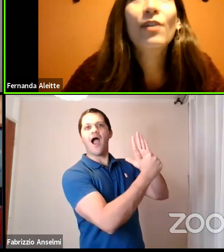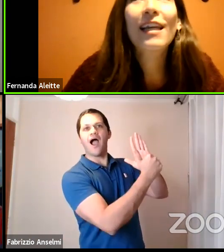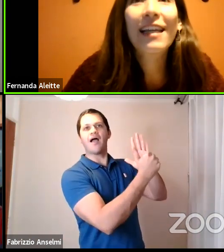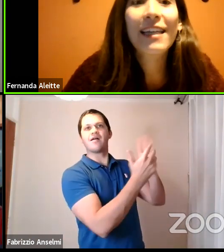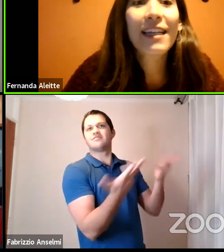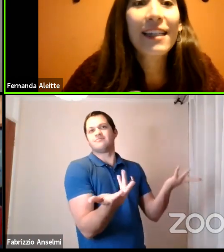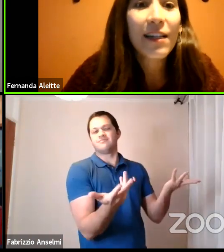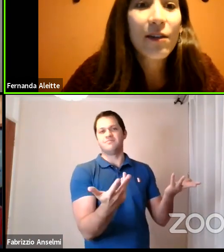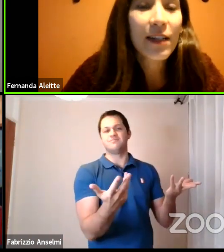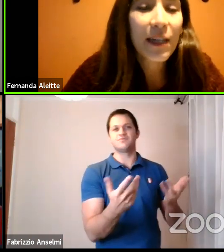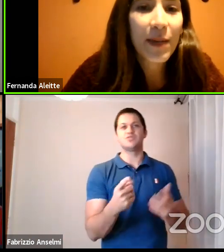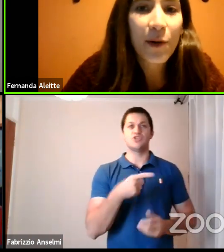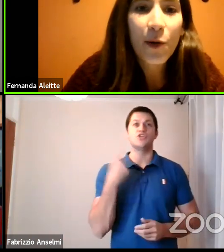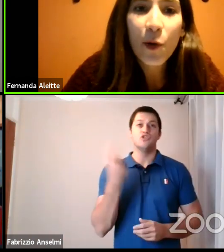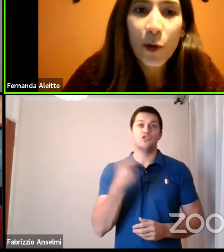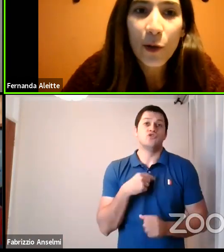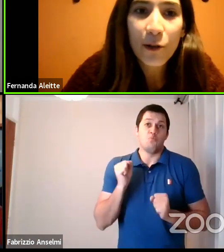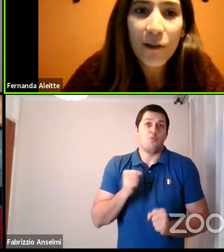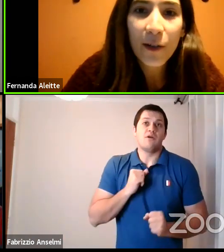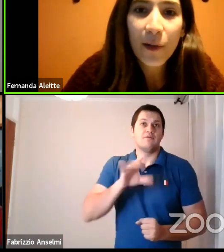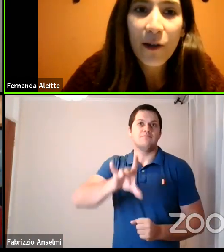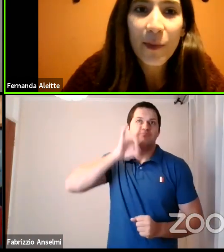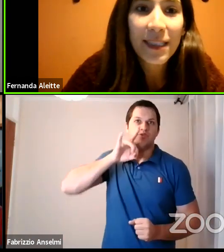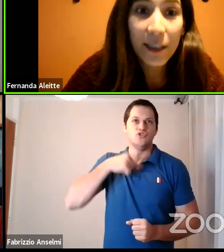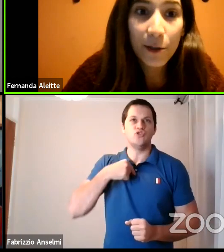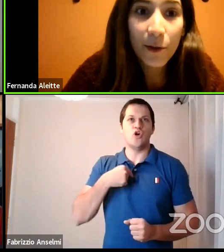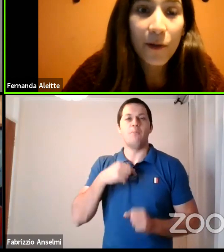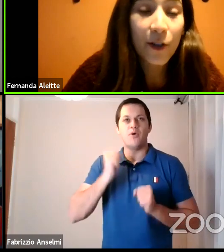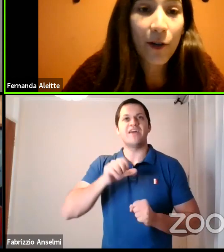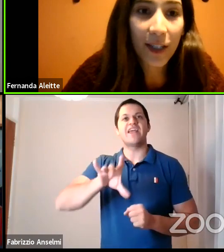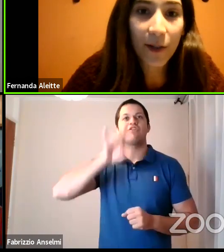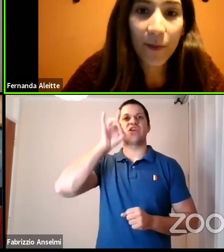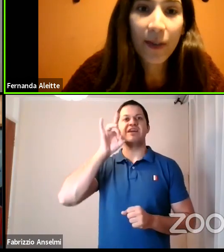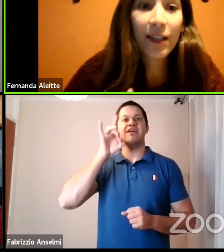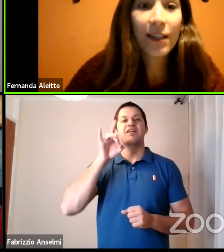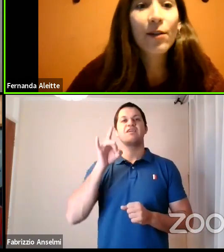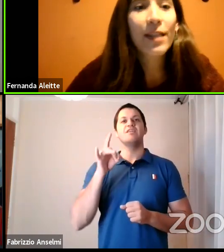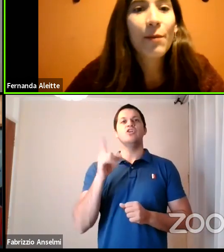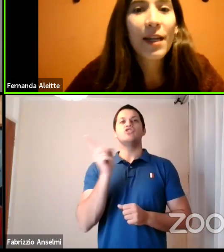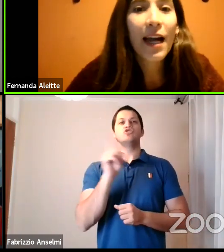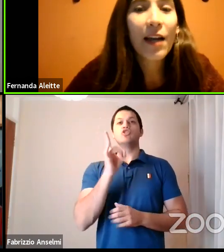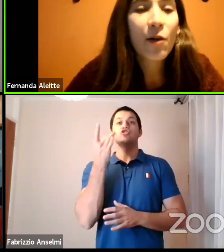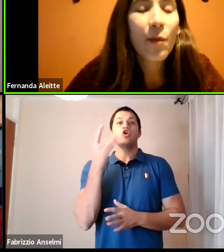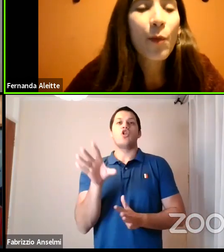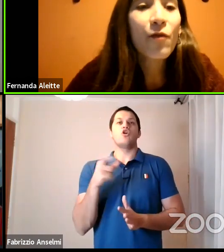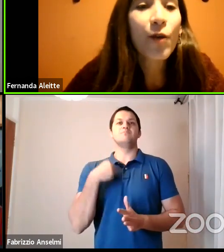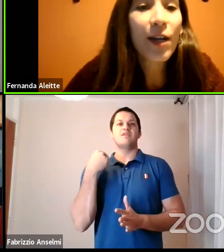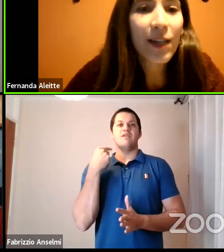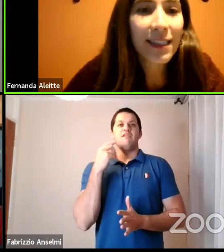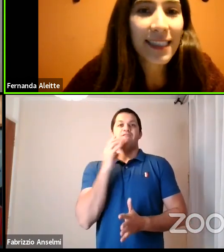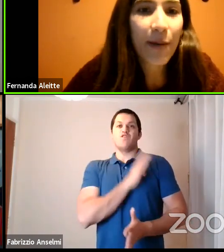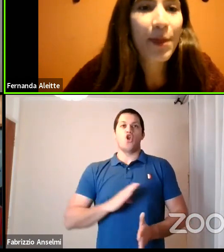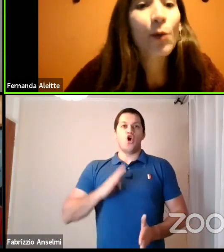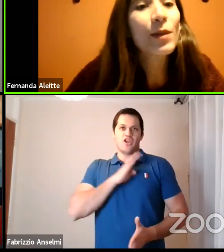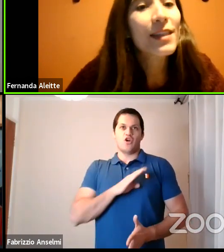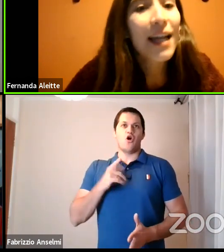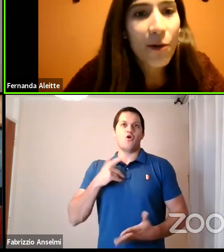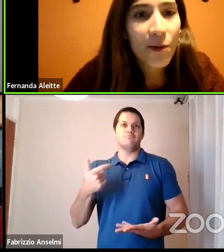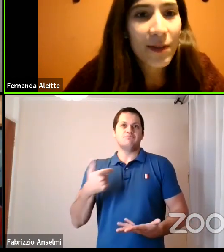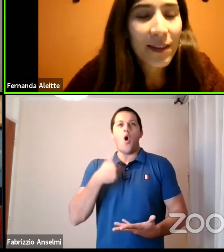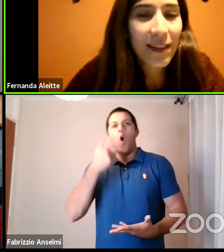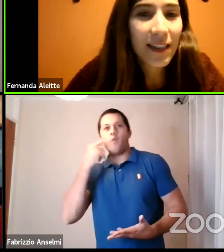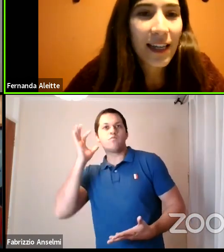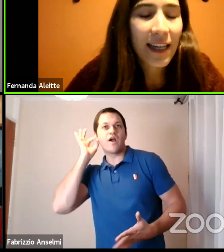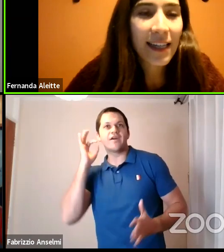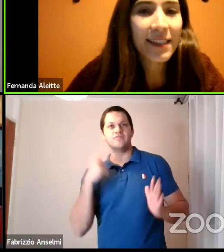en el fondo, elegir el género con el que me reconozco, no solo vinculado a mi sexo biológico. Creo que también es algo muy bueno que sea